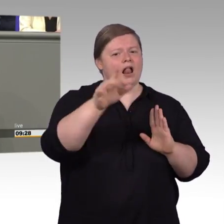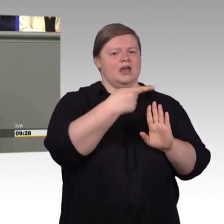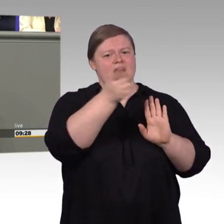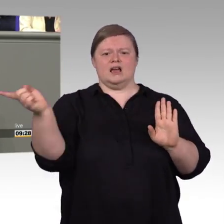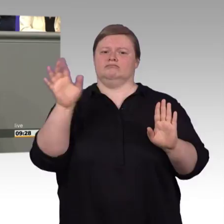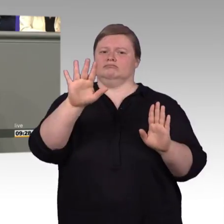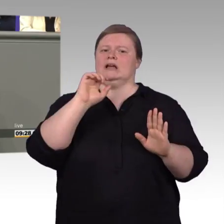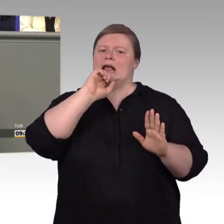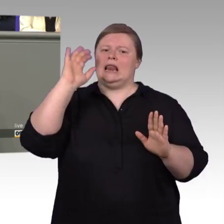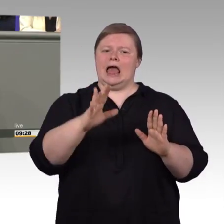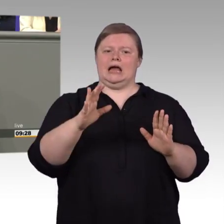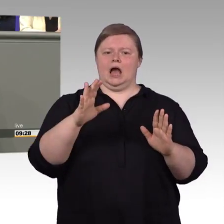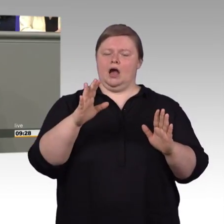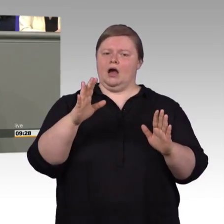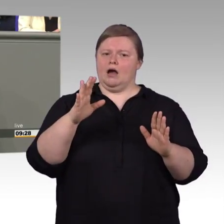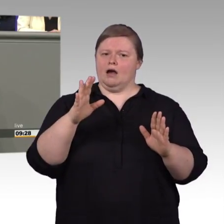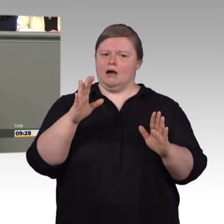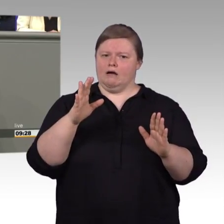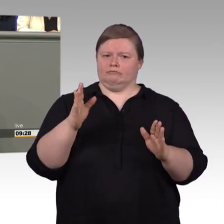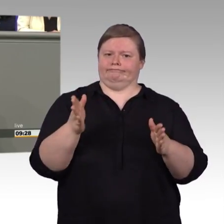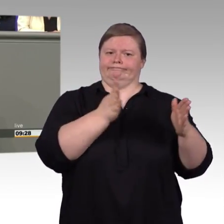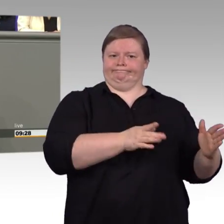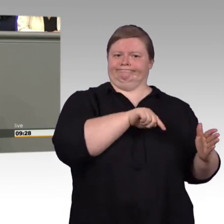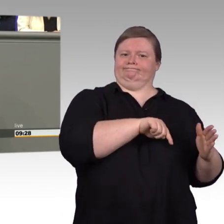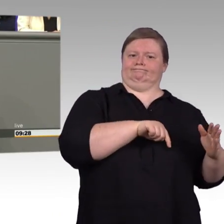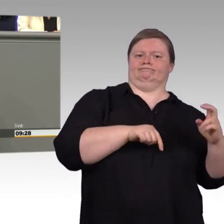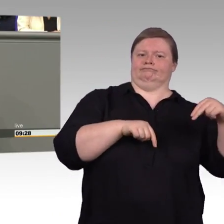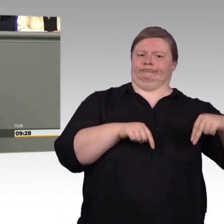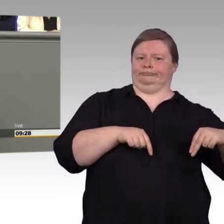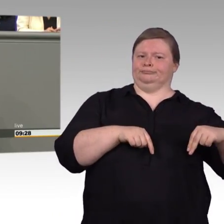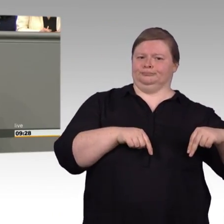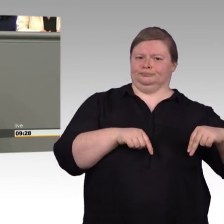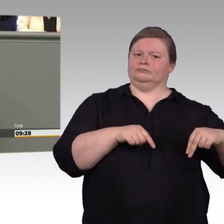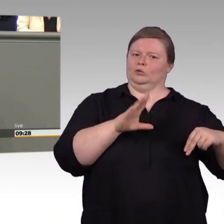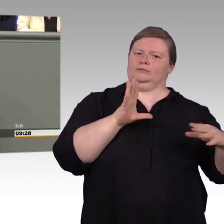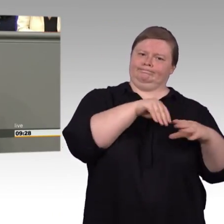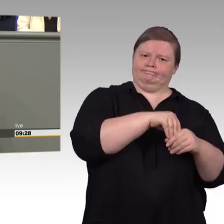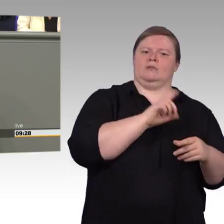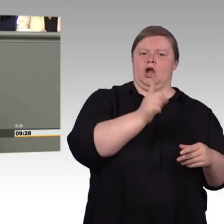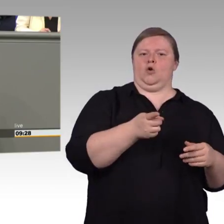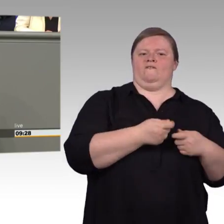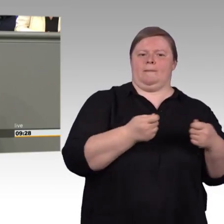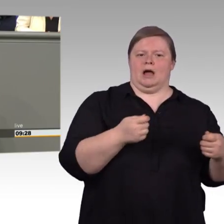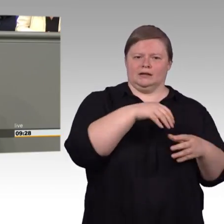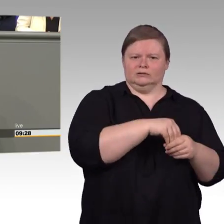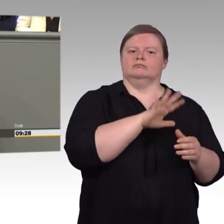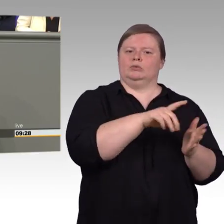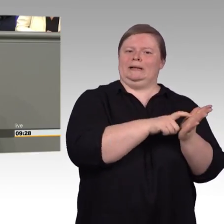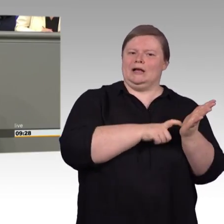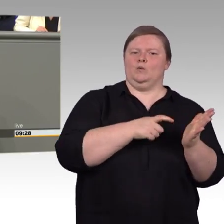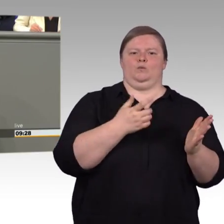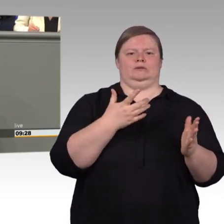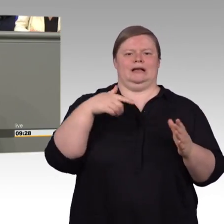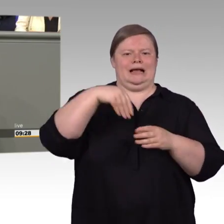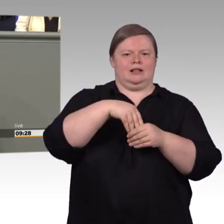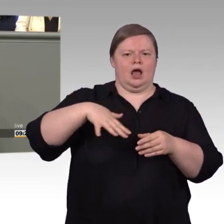die Klägerverbände im Inland sind sehr eng. Über die EU-Ebene aber sind sie unbeherrschbar weit.